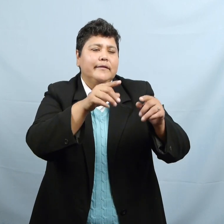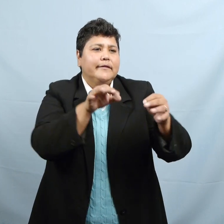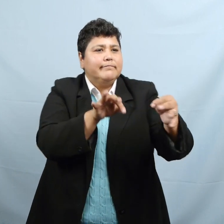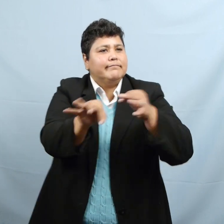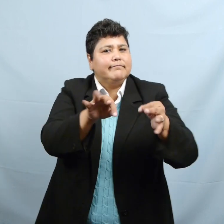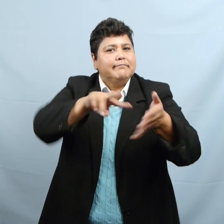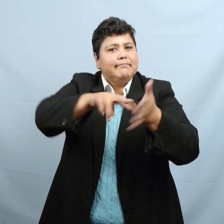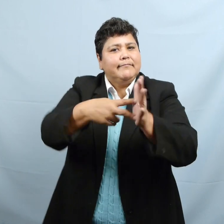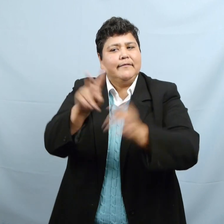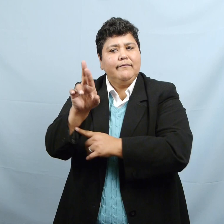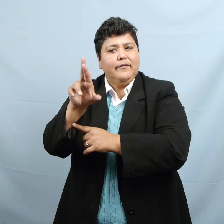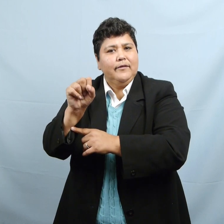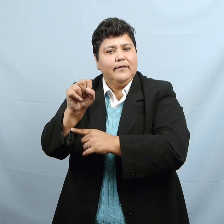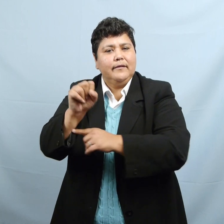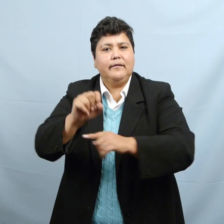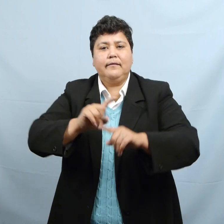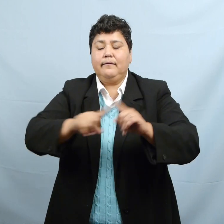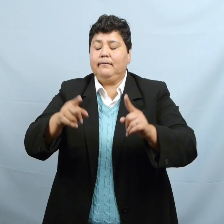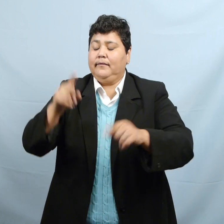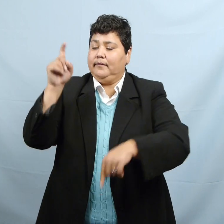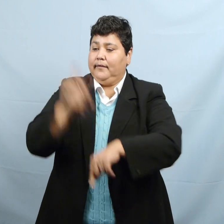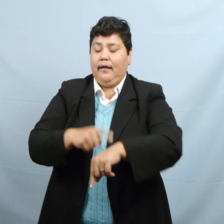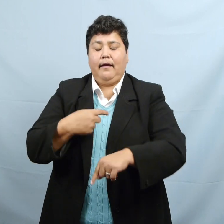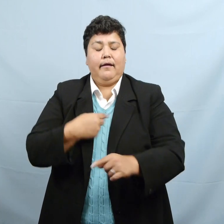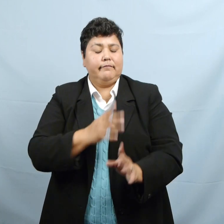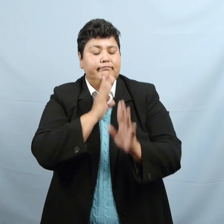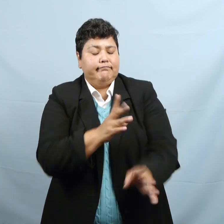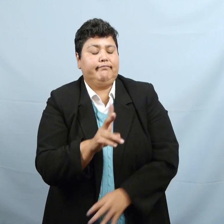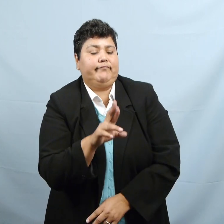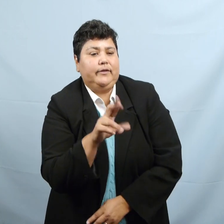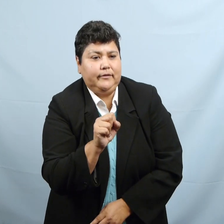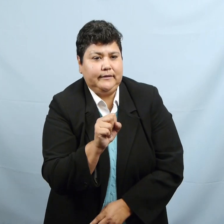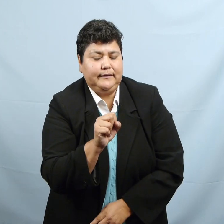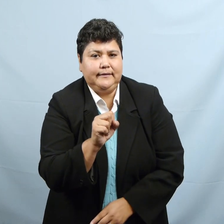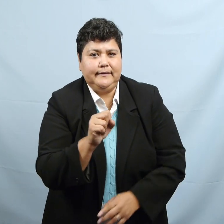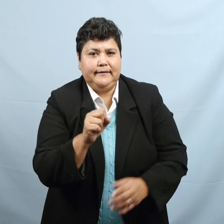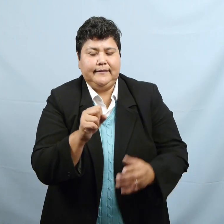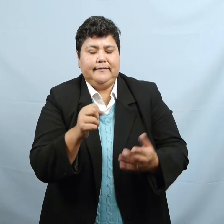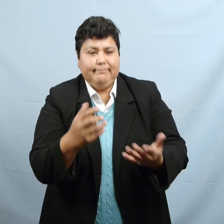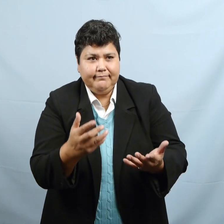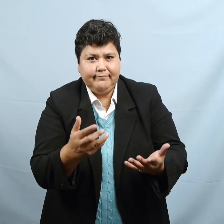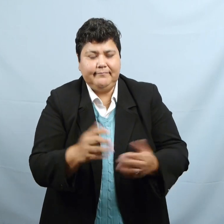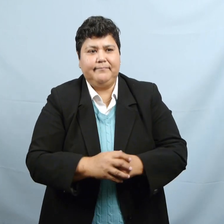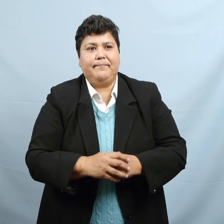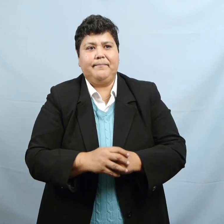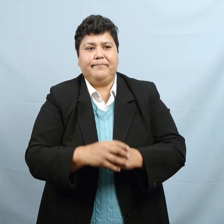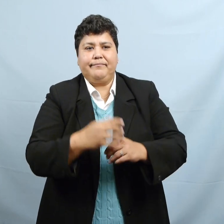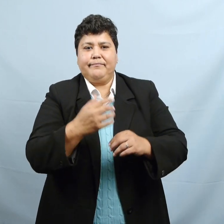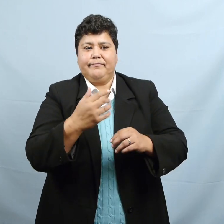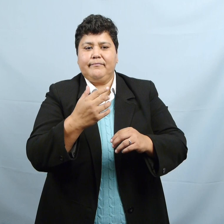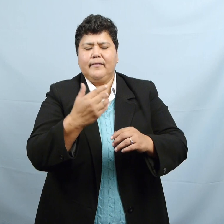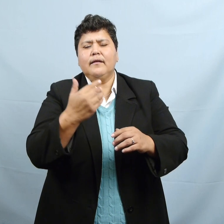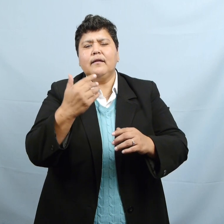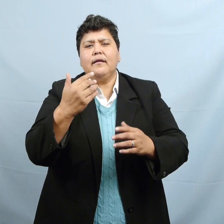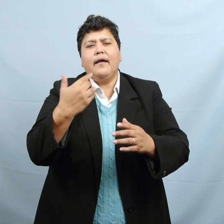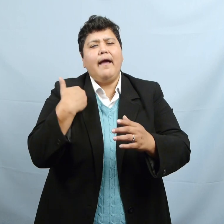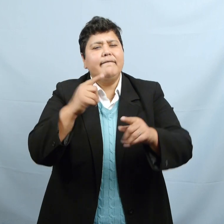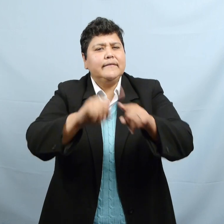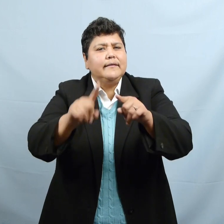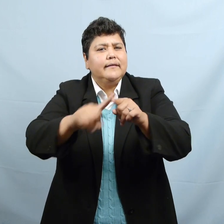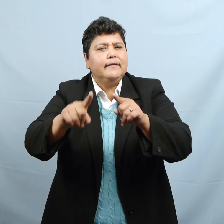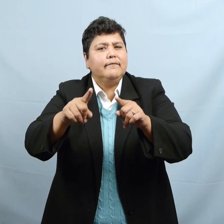y se me fue porque también escuchado diferentes términos yo yo algunos de los términos que he escuchado es el